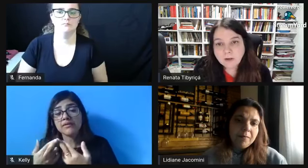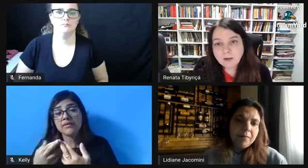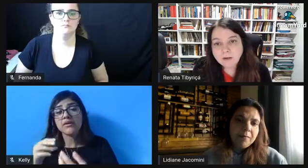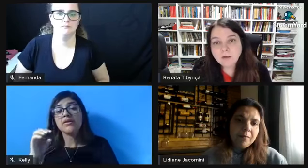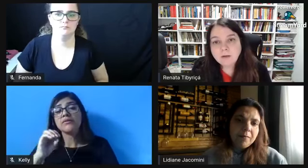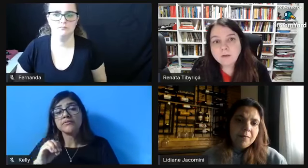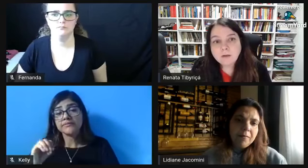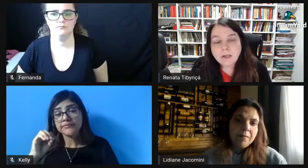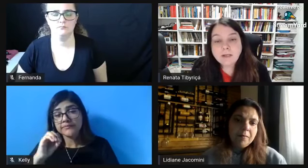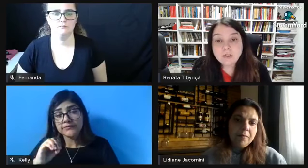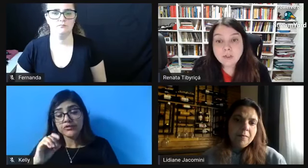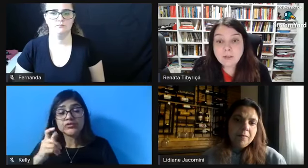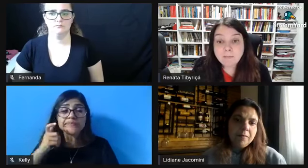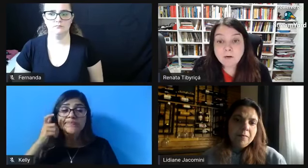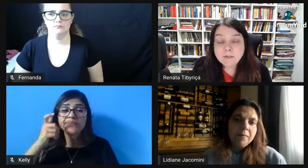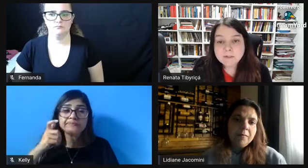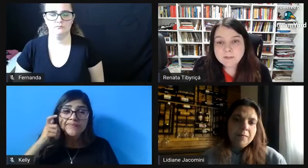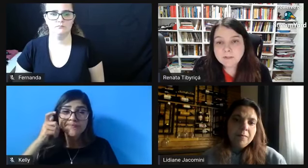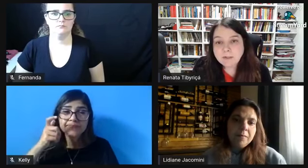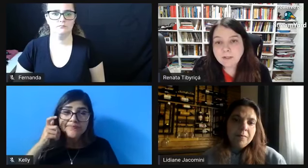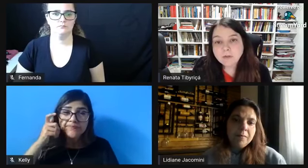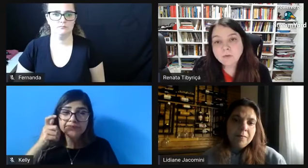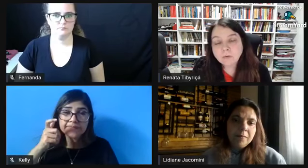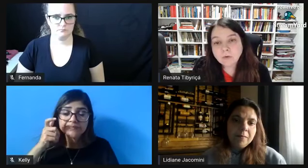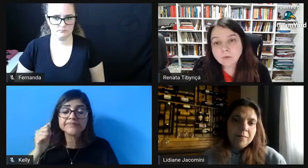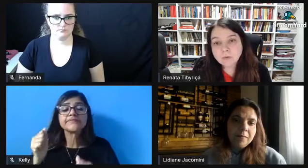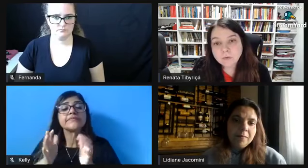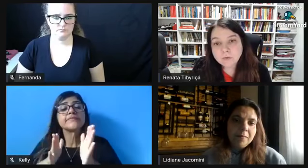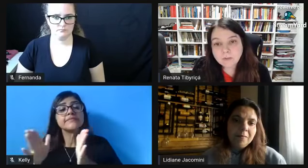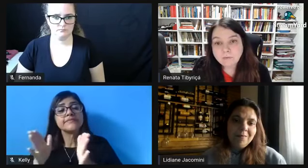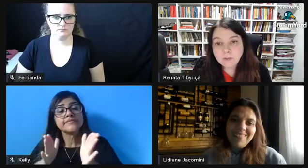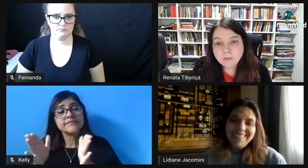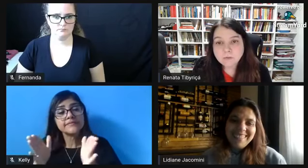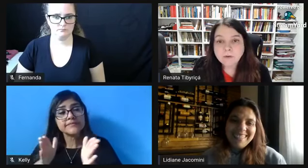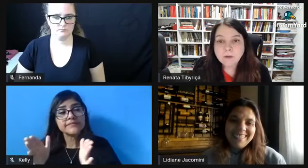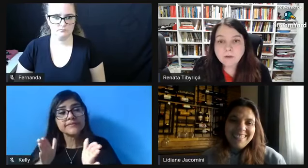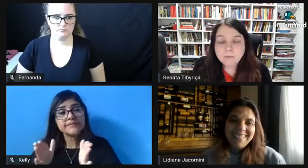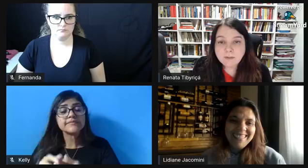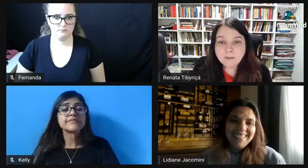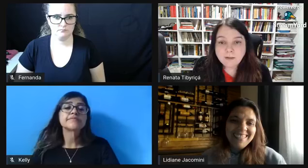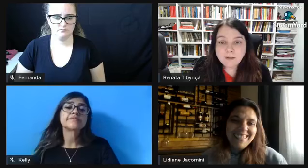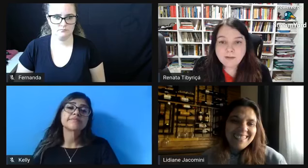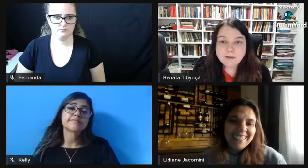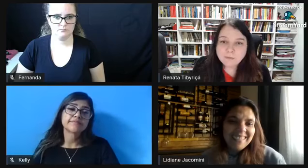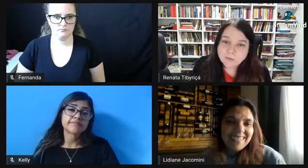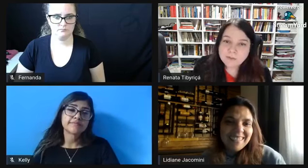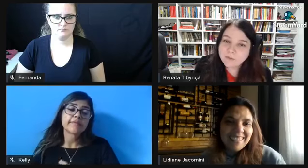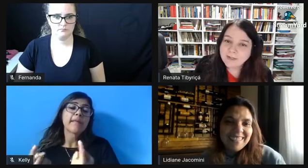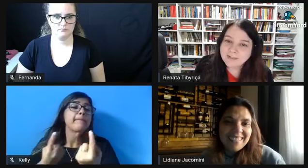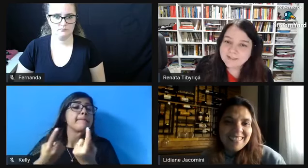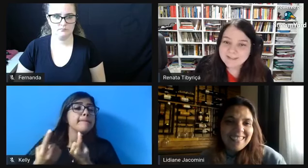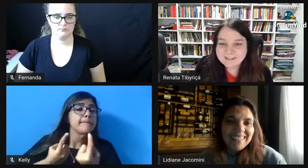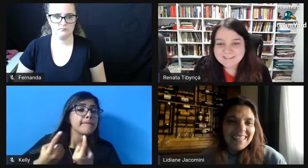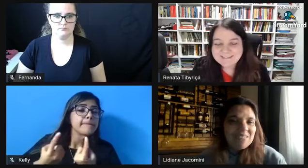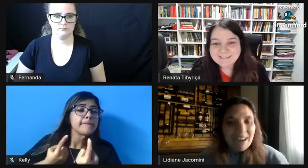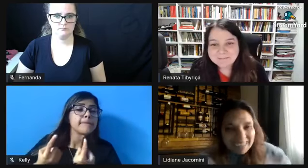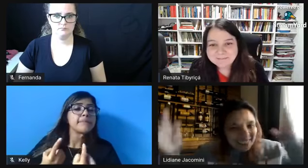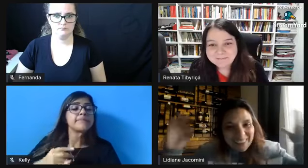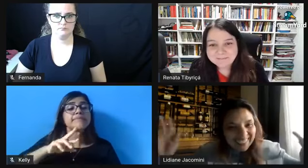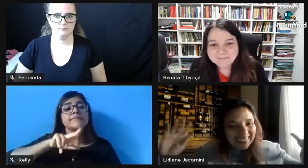tentando buscar garantir a maior acessibilidade do nosso serviço, para atender todas as